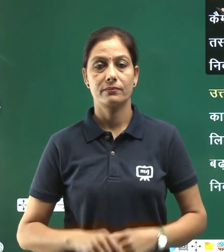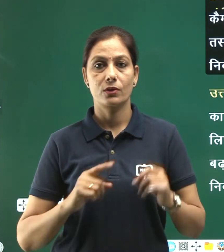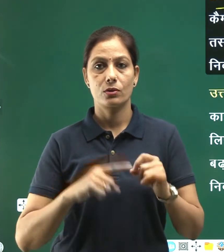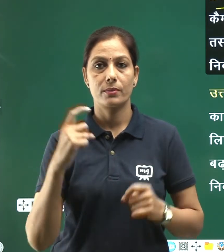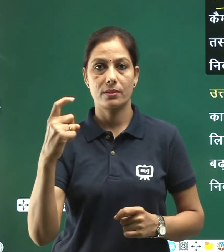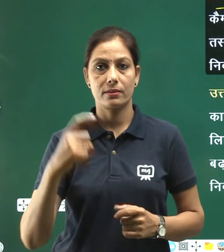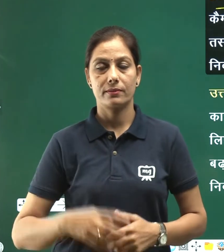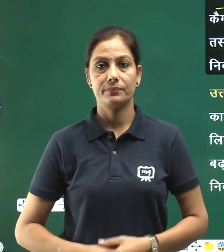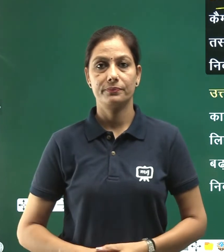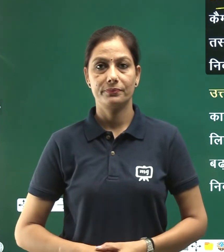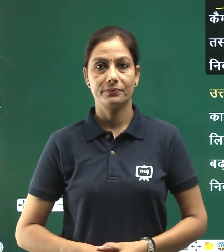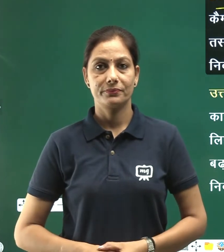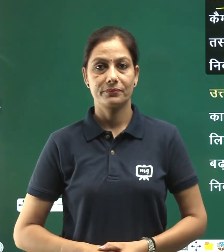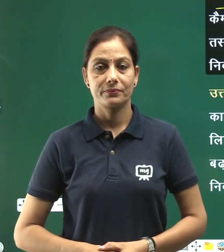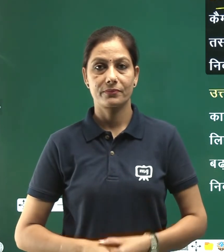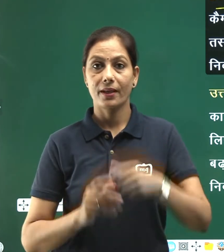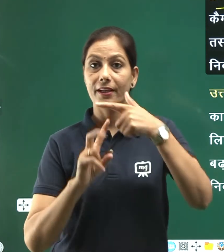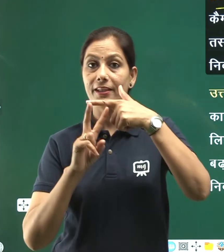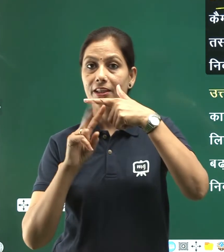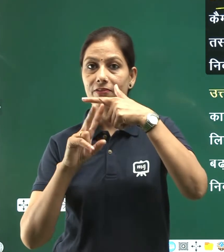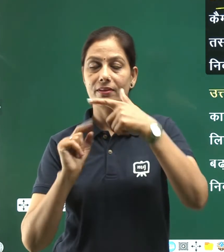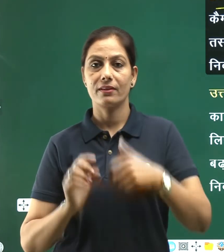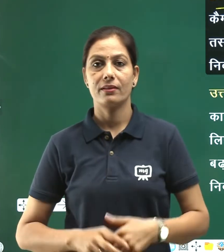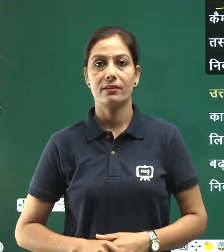प्रश्न 7, दूरदर्शन के